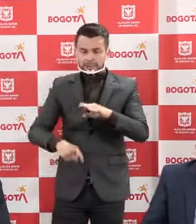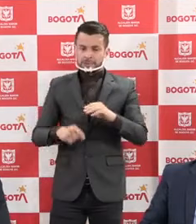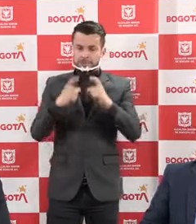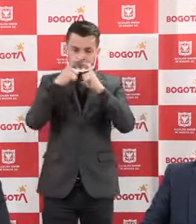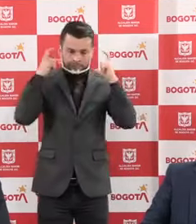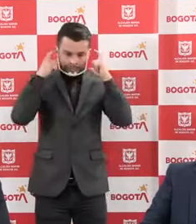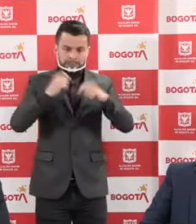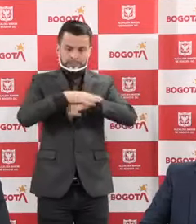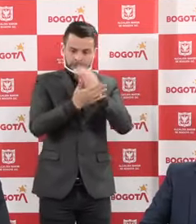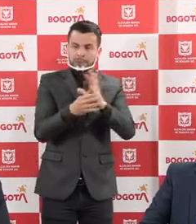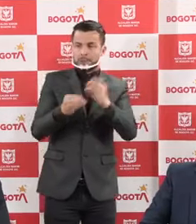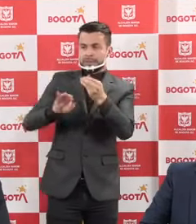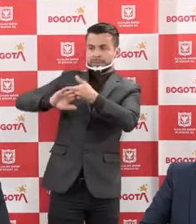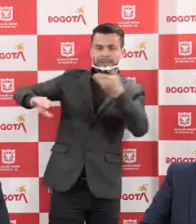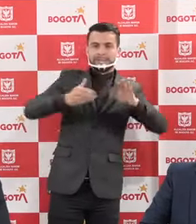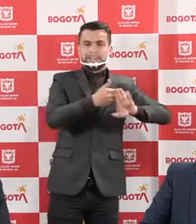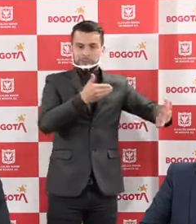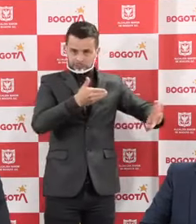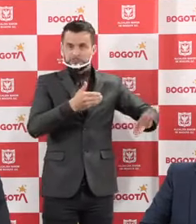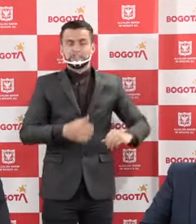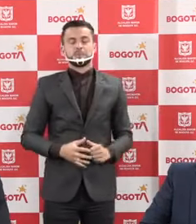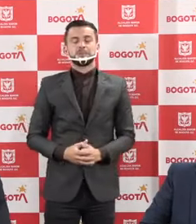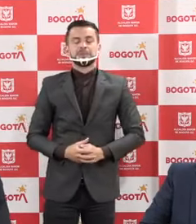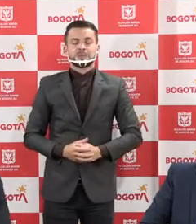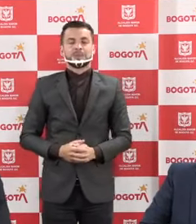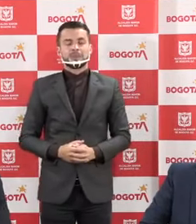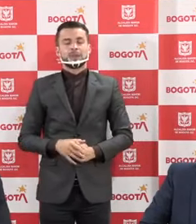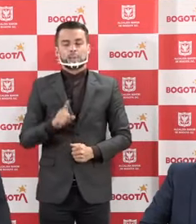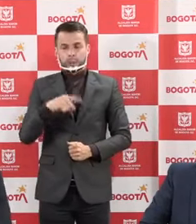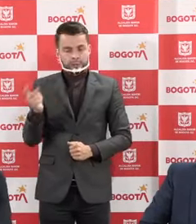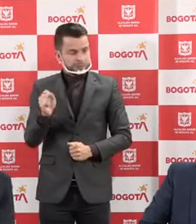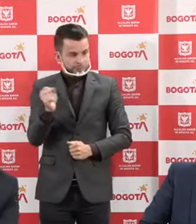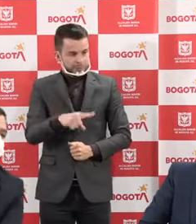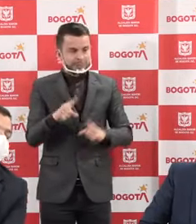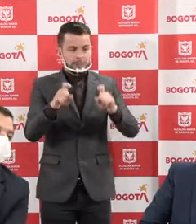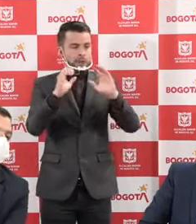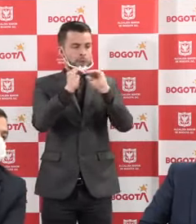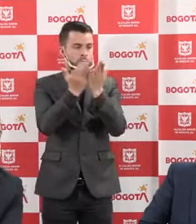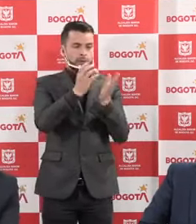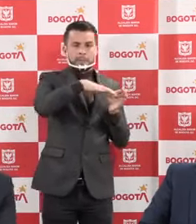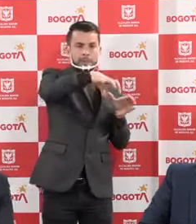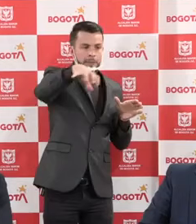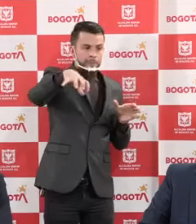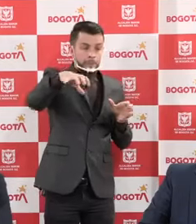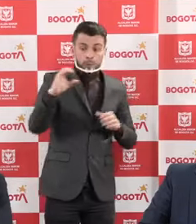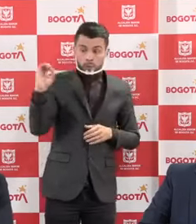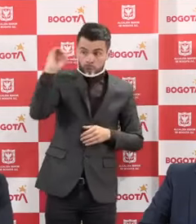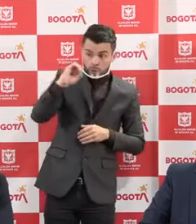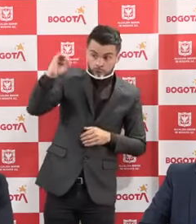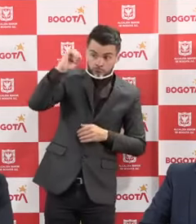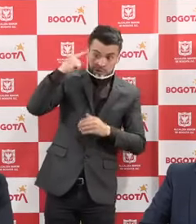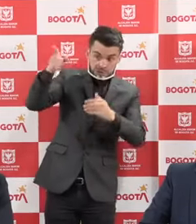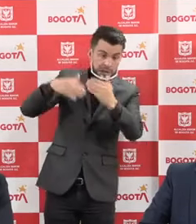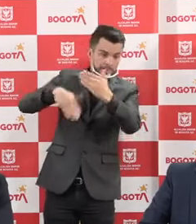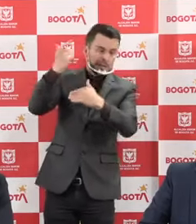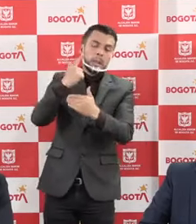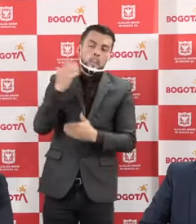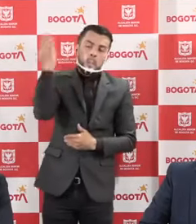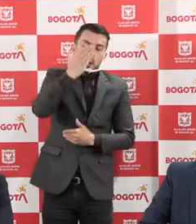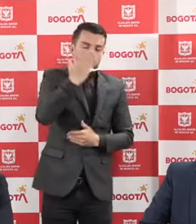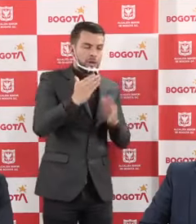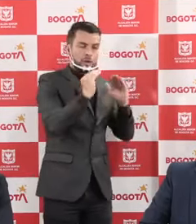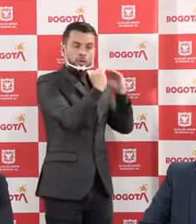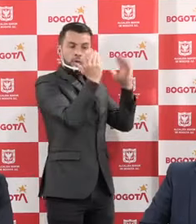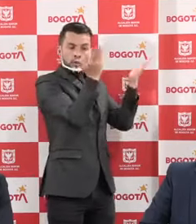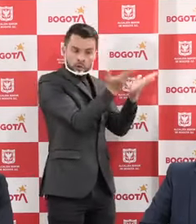nos preguntan sobre colegios johana lucini the city tv qué pasará en octubre cuando ya puedan iniciar los pilotos de los colegios nuevamente